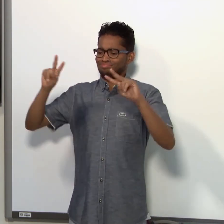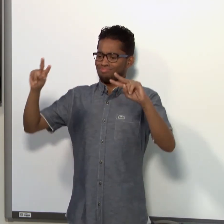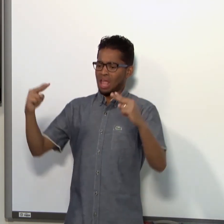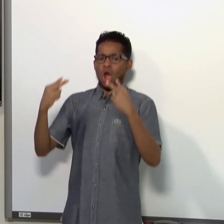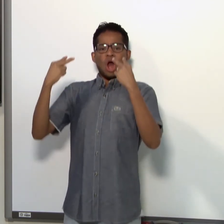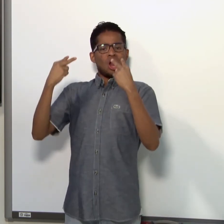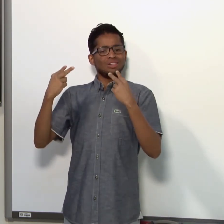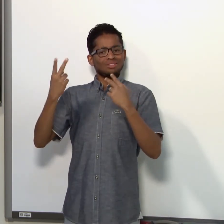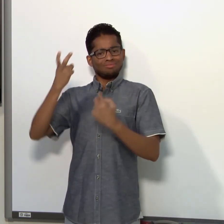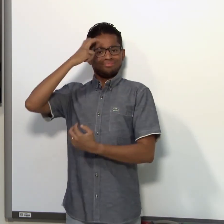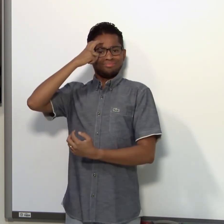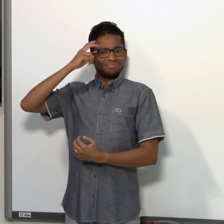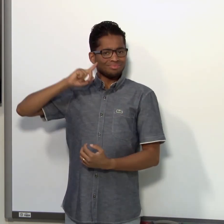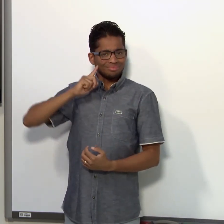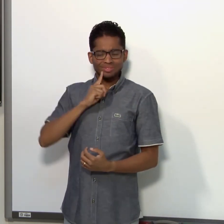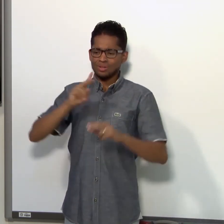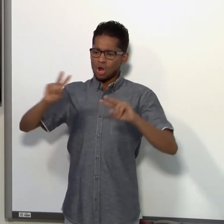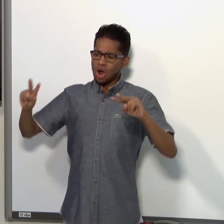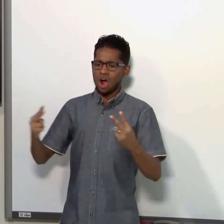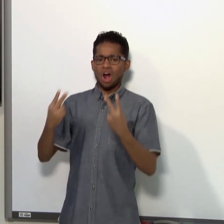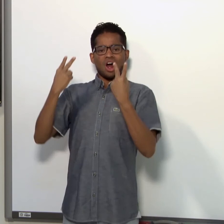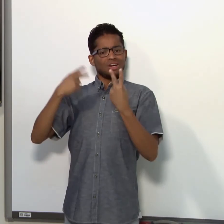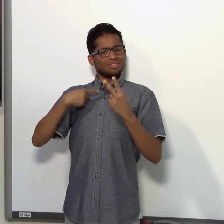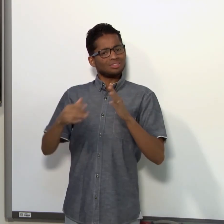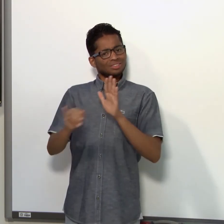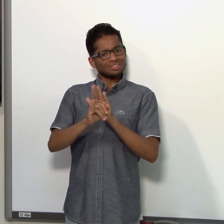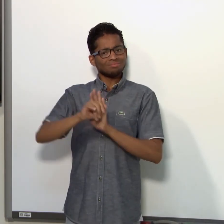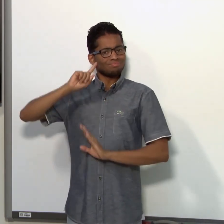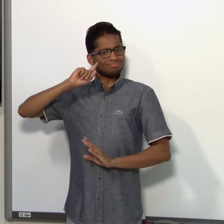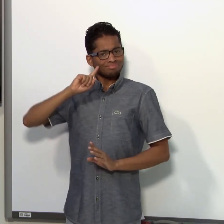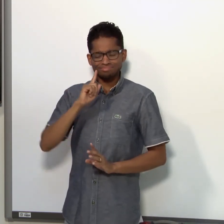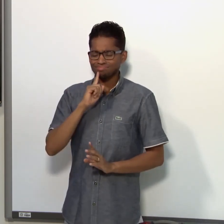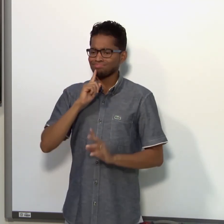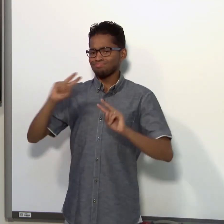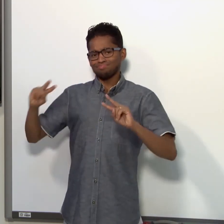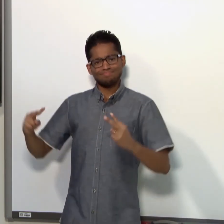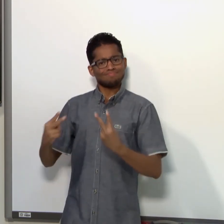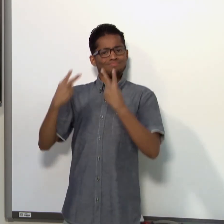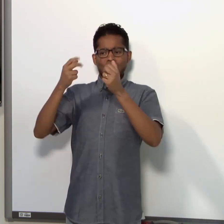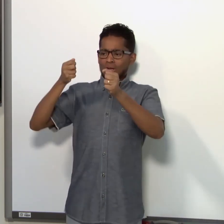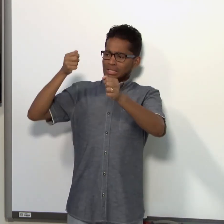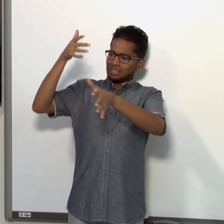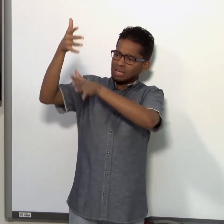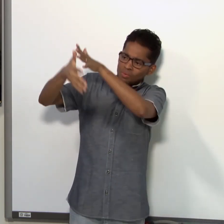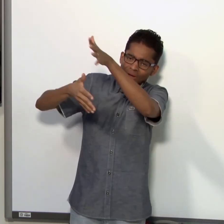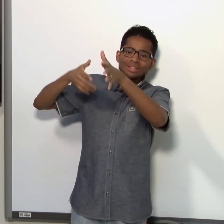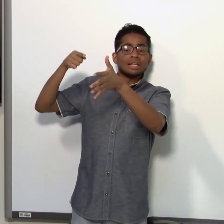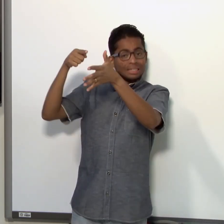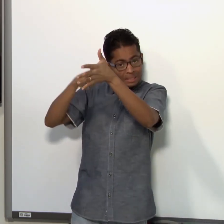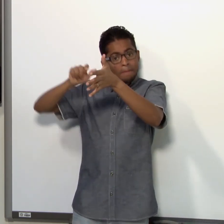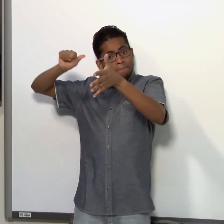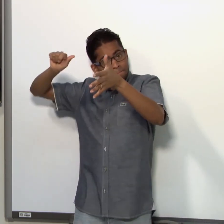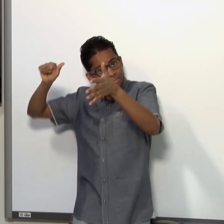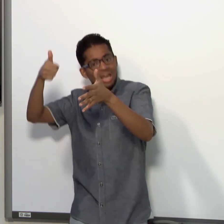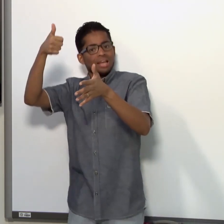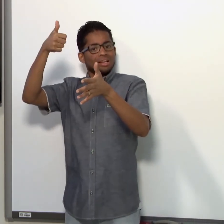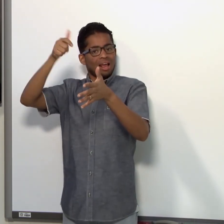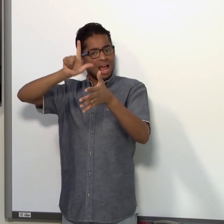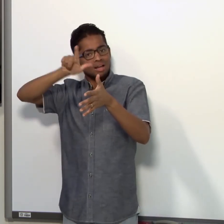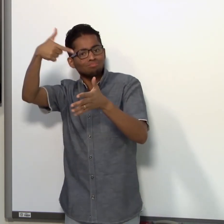deseja, o reconhecimento da sua cultura, da sua identidade, da sua língua, a valorização da língua de